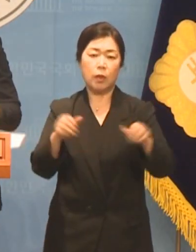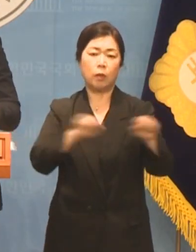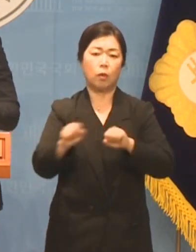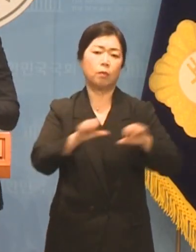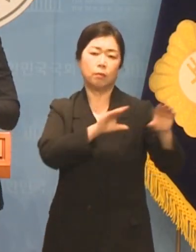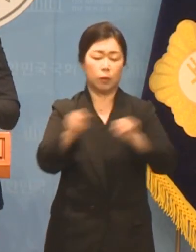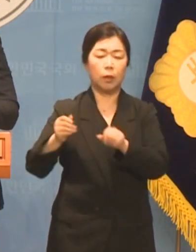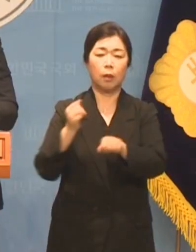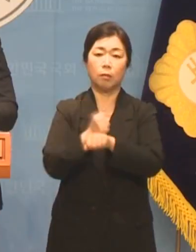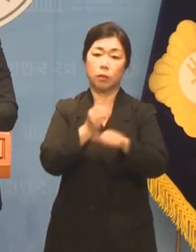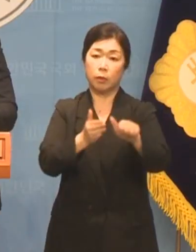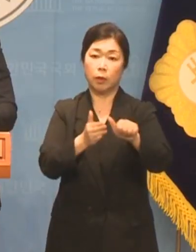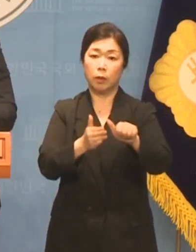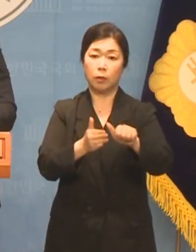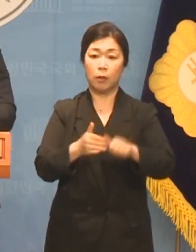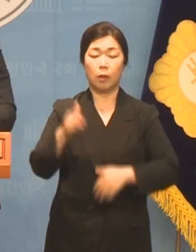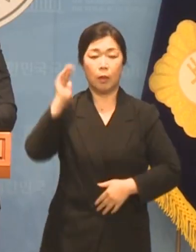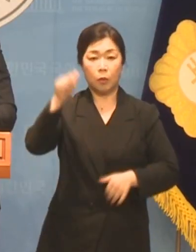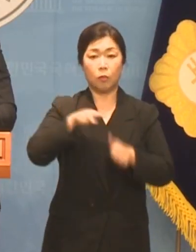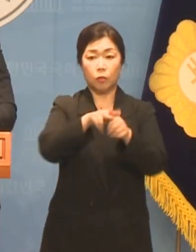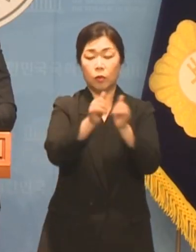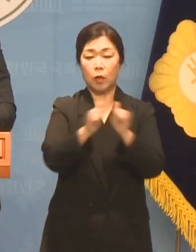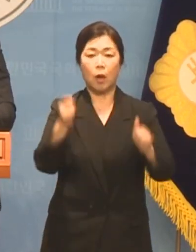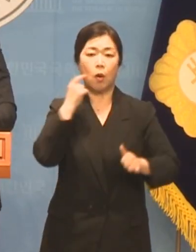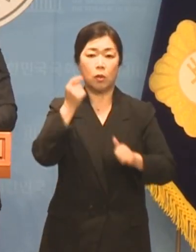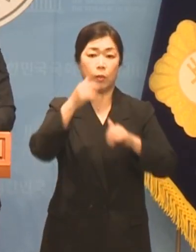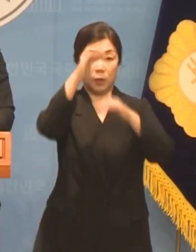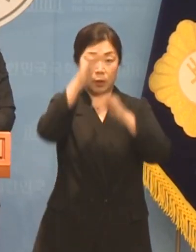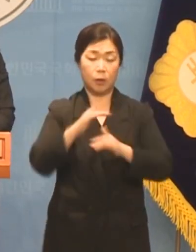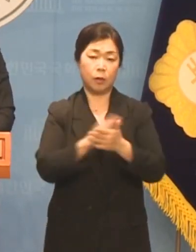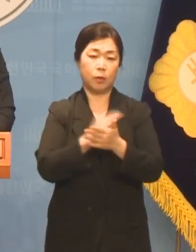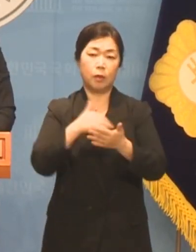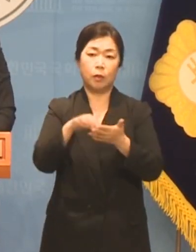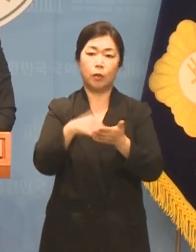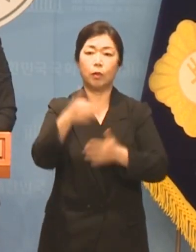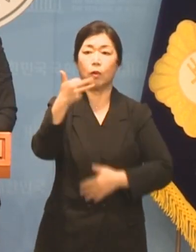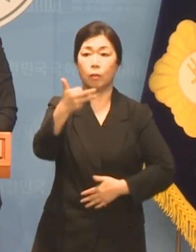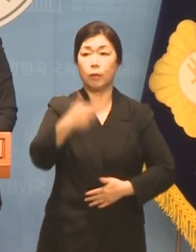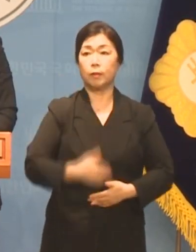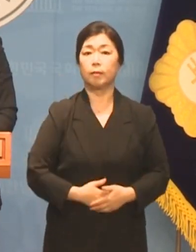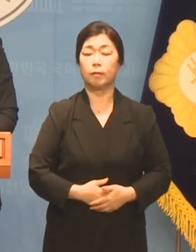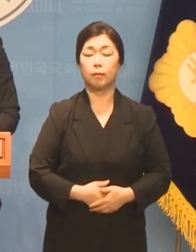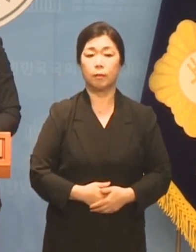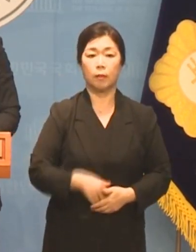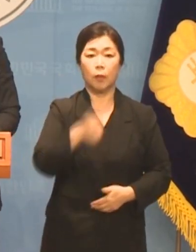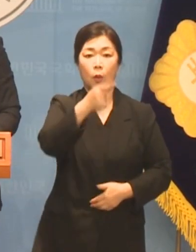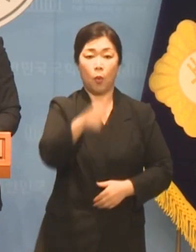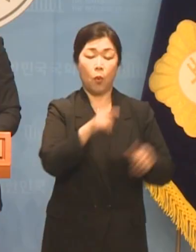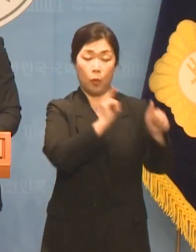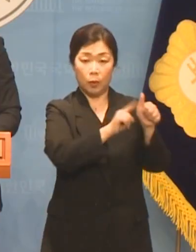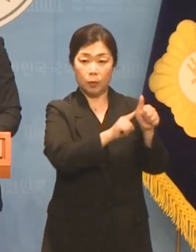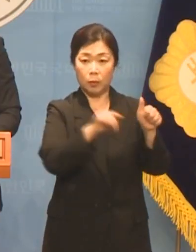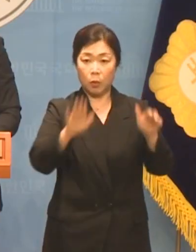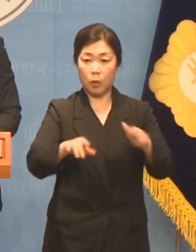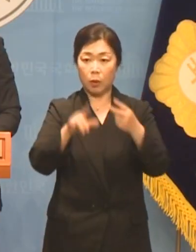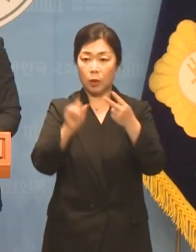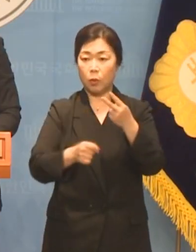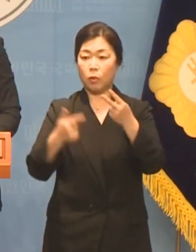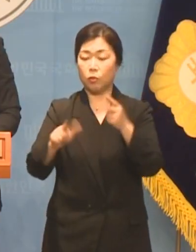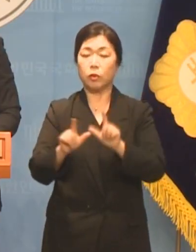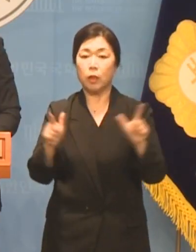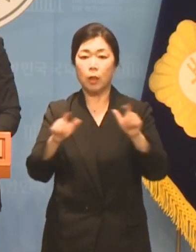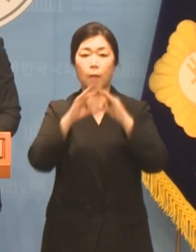바랍니다. 국민의힘 대선주자 거짓말 시리즈 18번째입니다. 홍준표 국민의힘 경선 후보는 올해 2월 6일